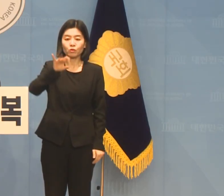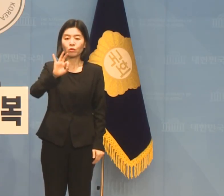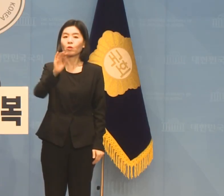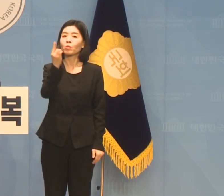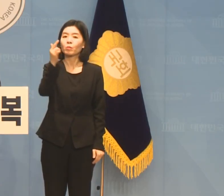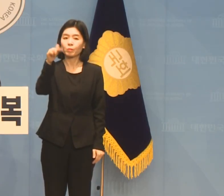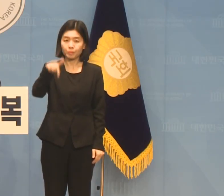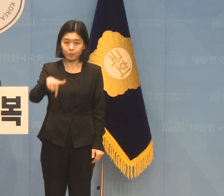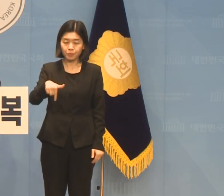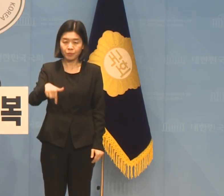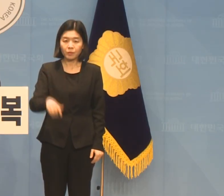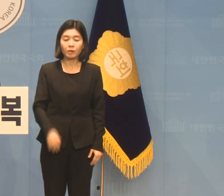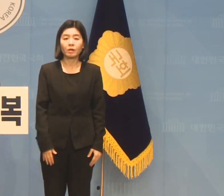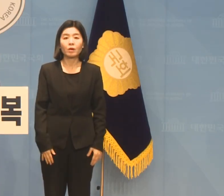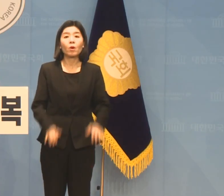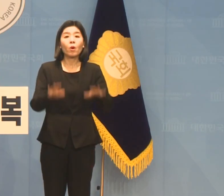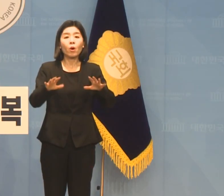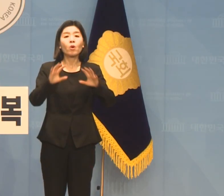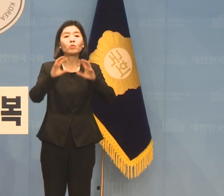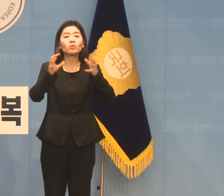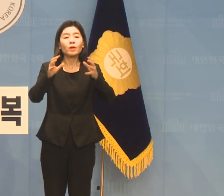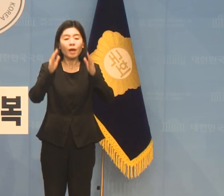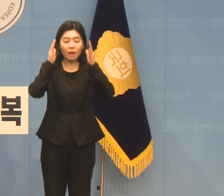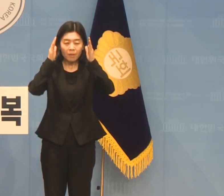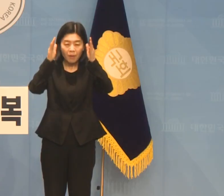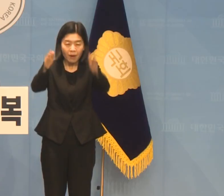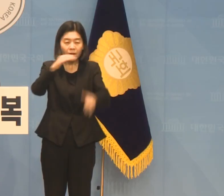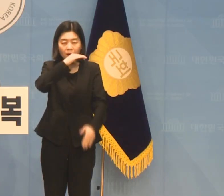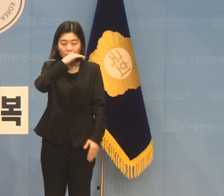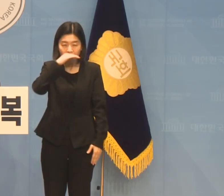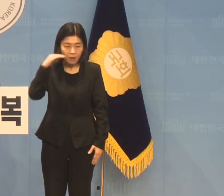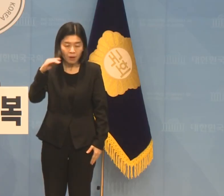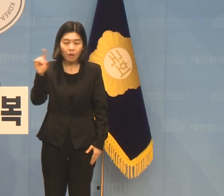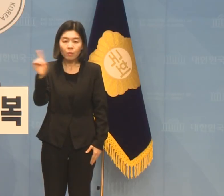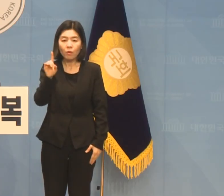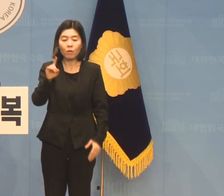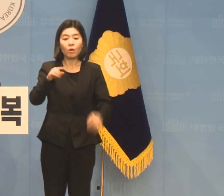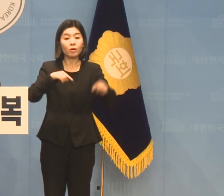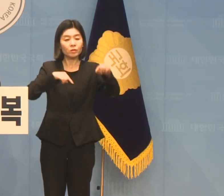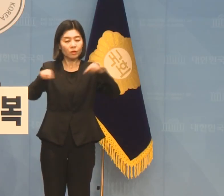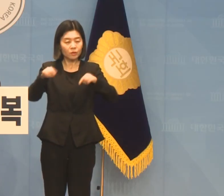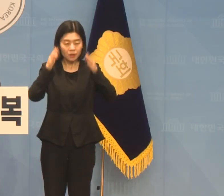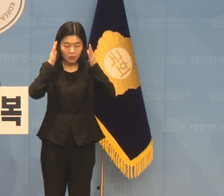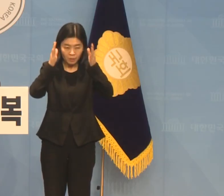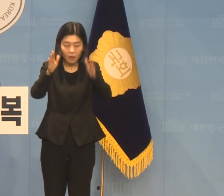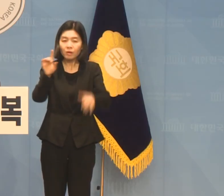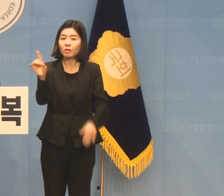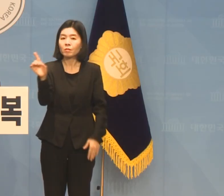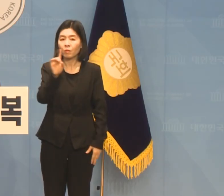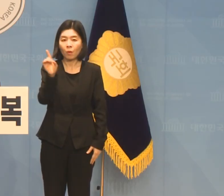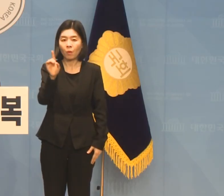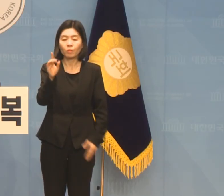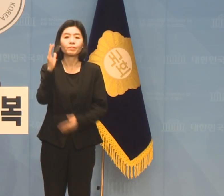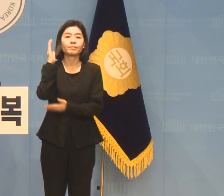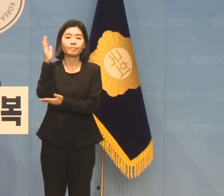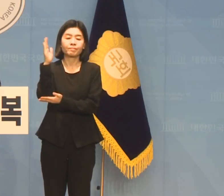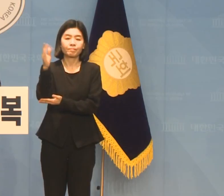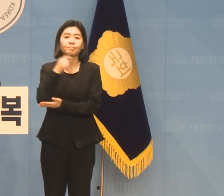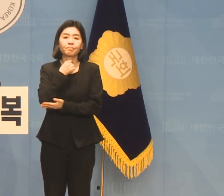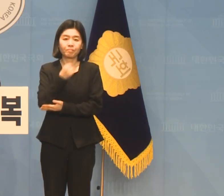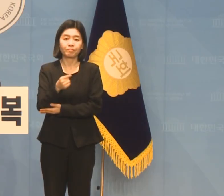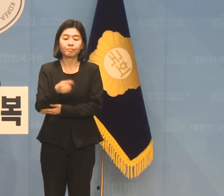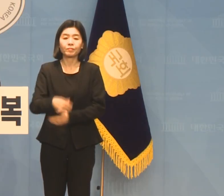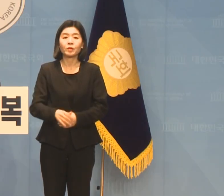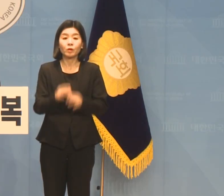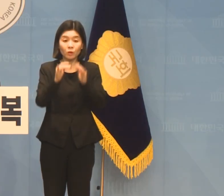올바른 국가의 방향 그리고 올바른 정치의 방향에 대해서 말씀드리고자 이 자리에 섰습니다. 존경하는 국민